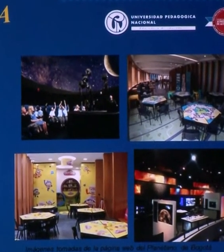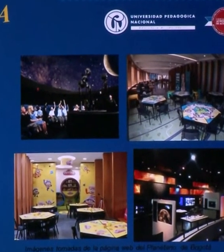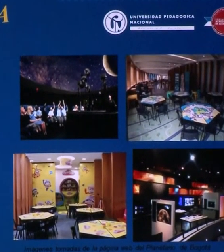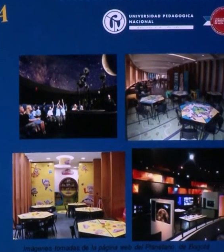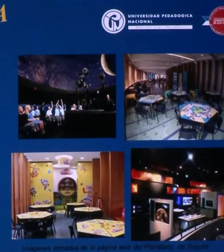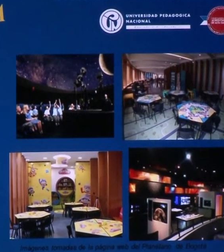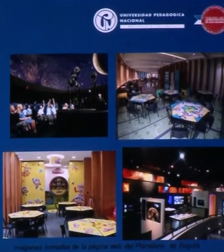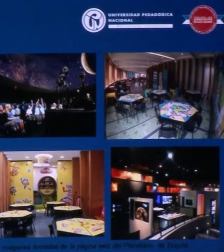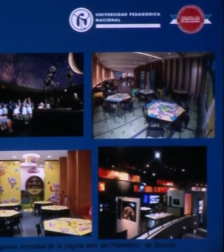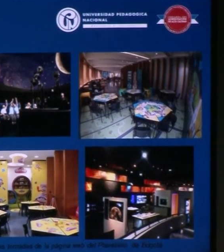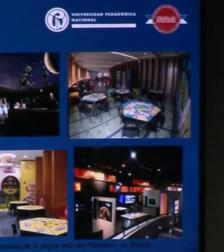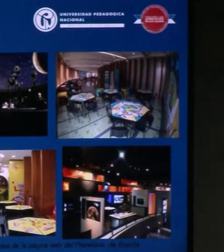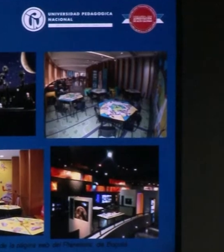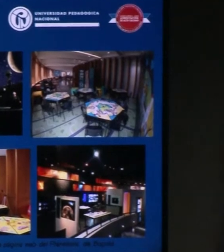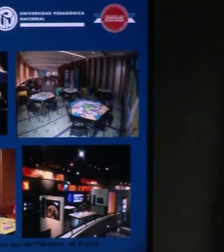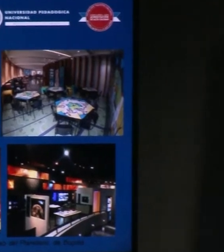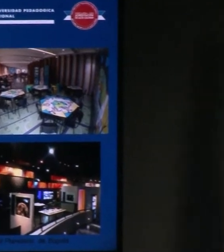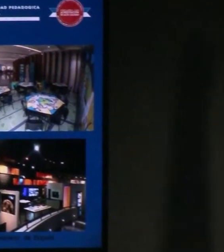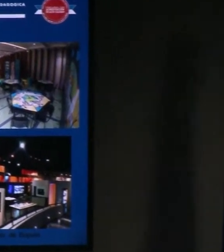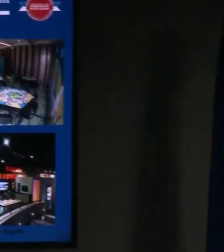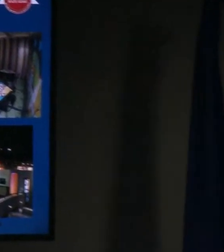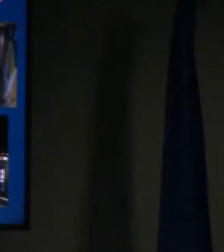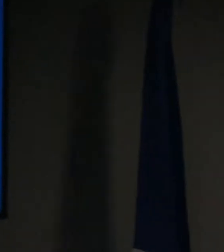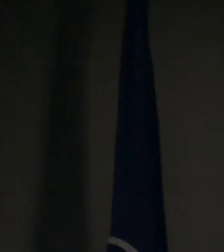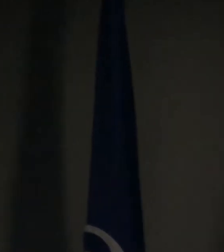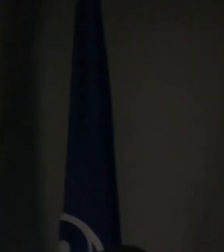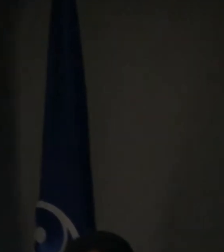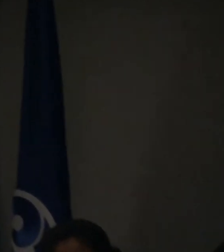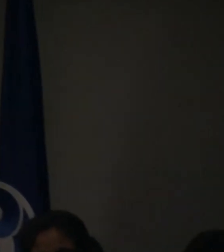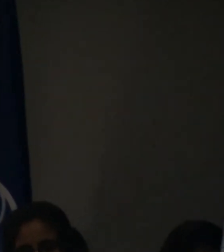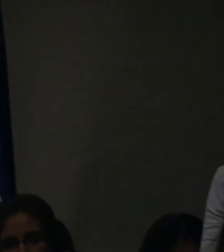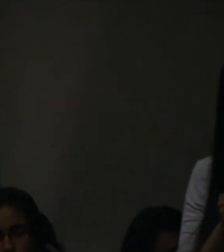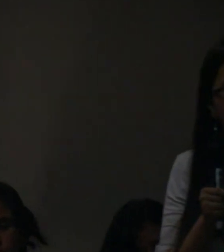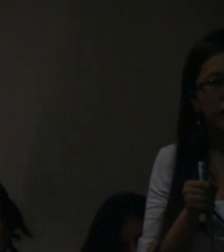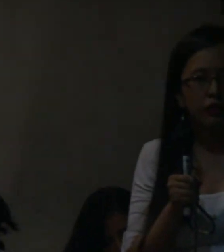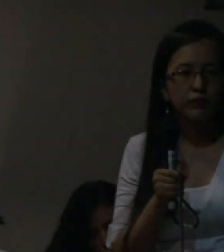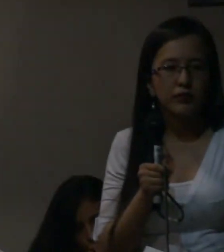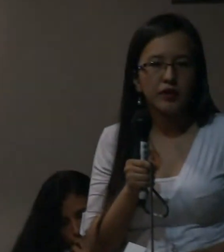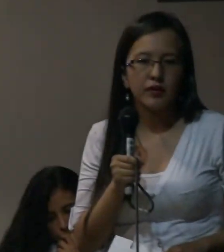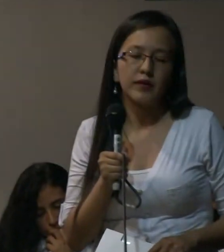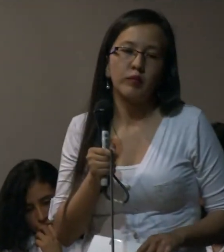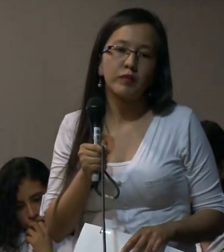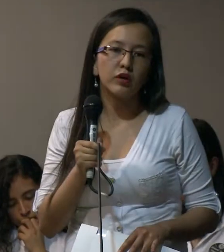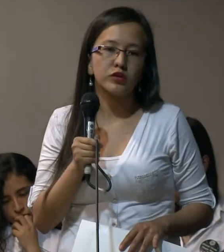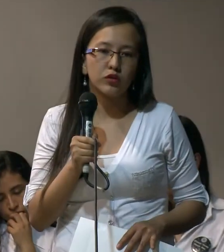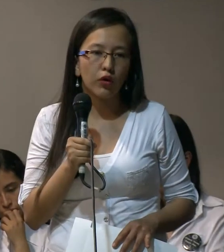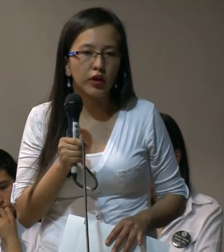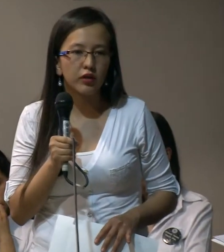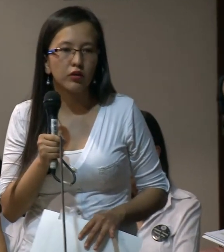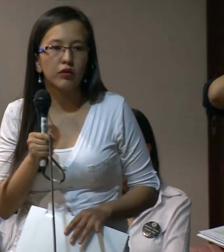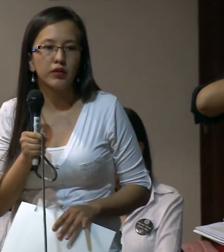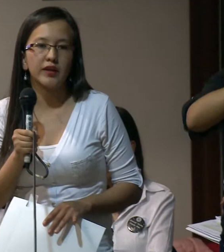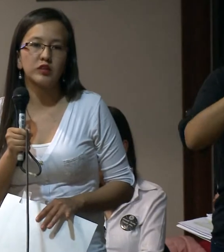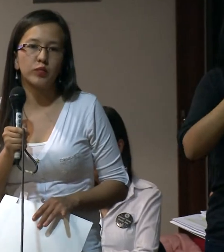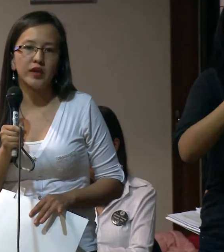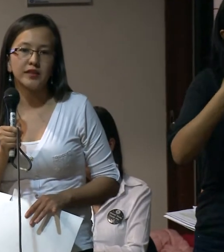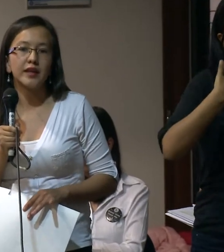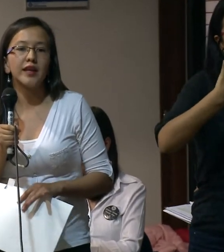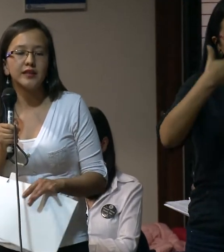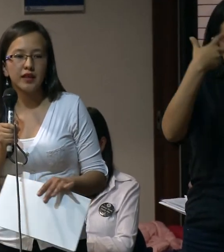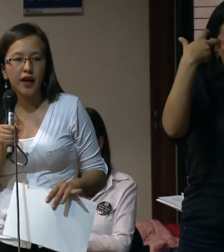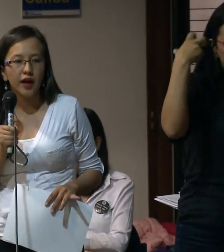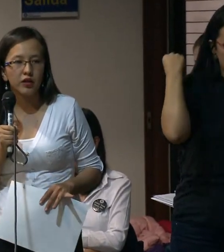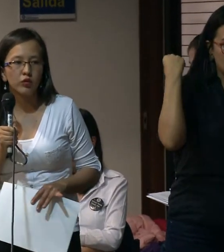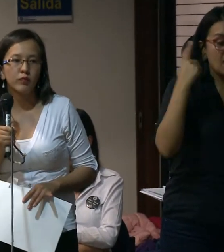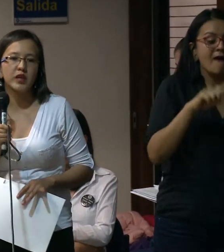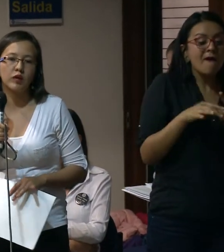Entonces, ya aterrizándolo al planetario, nosotros realizamos un recorrido, primero histórico, después en